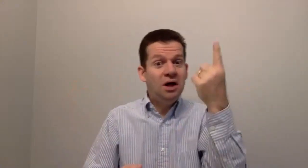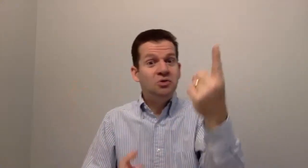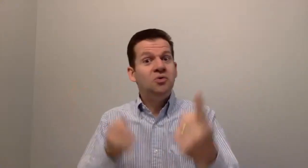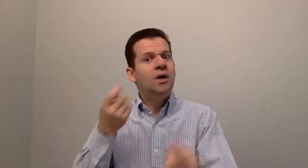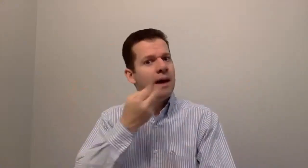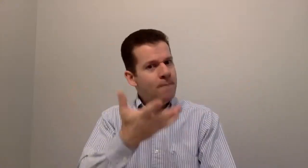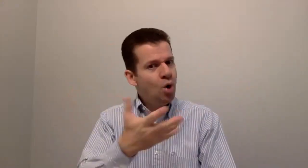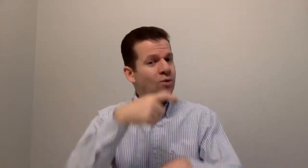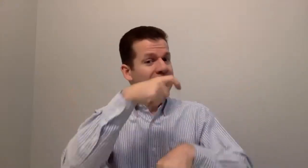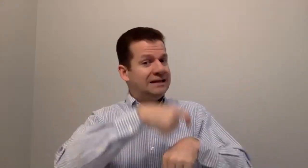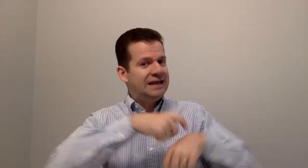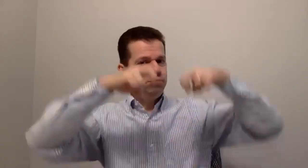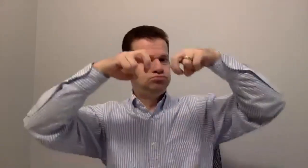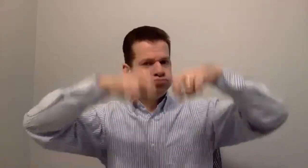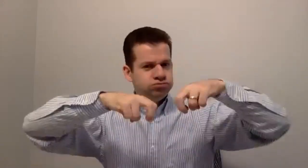quando. É bom, tempo